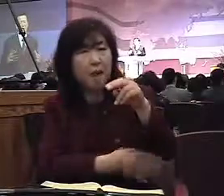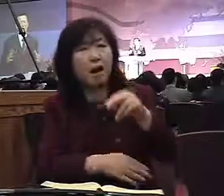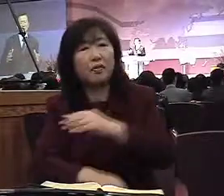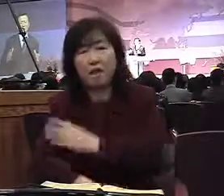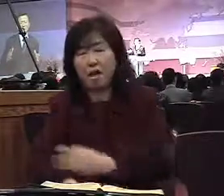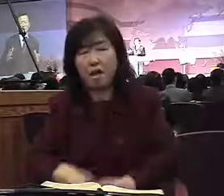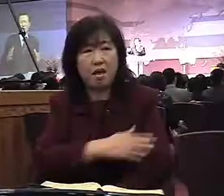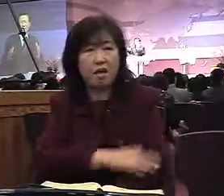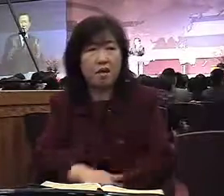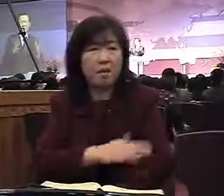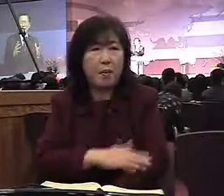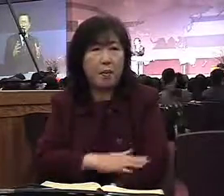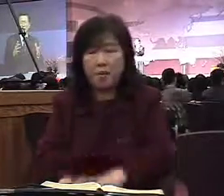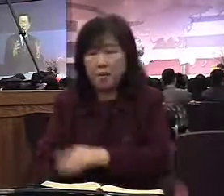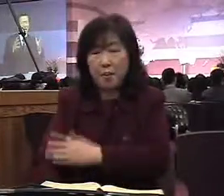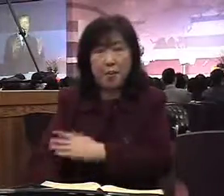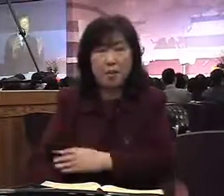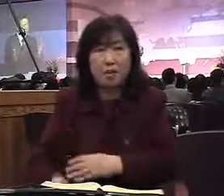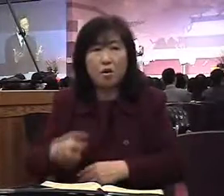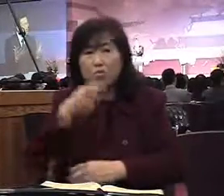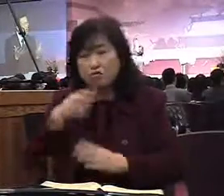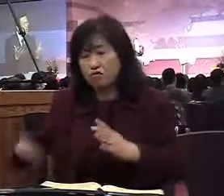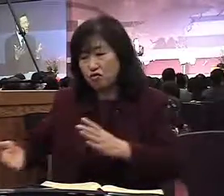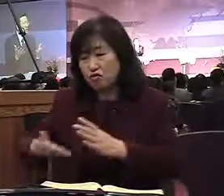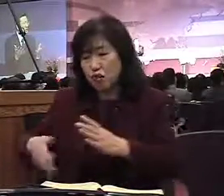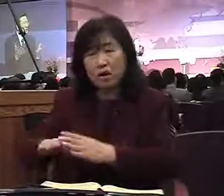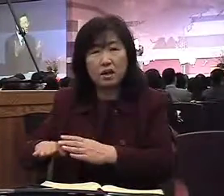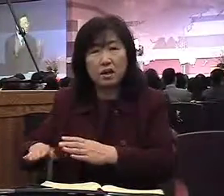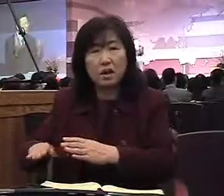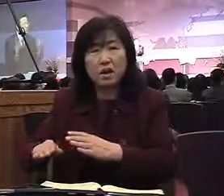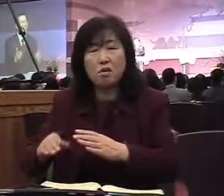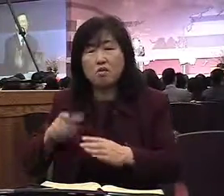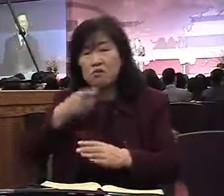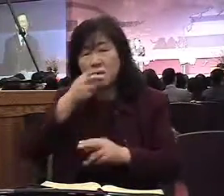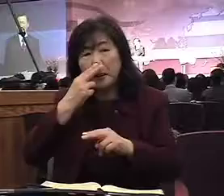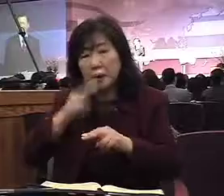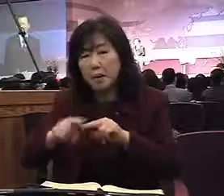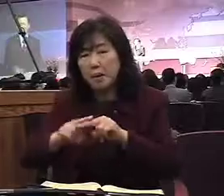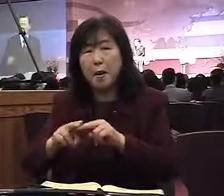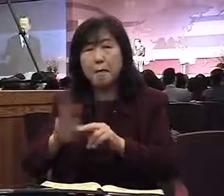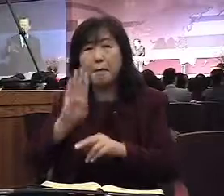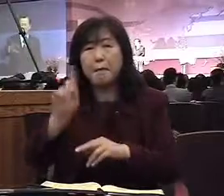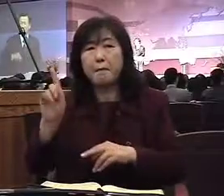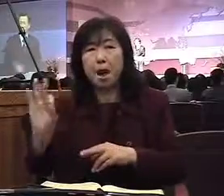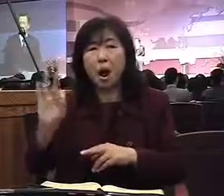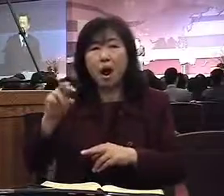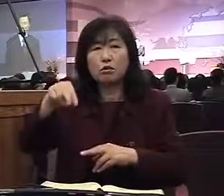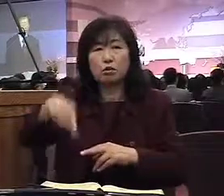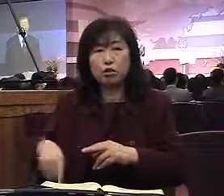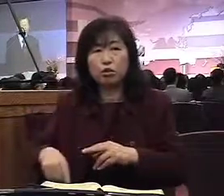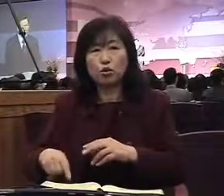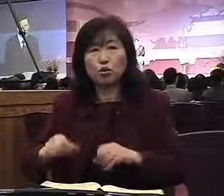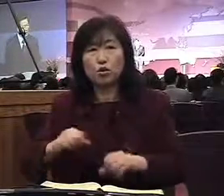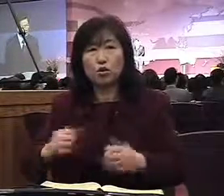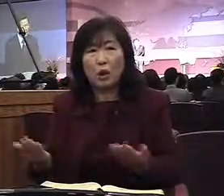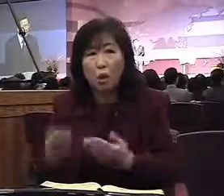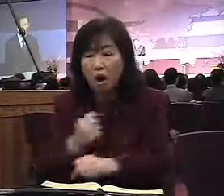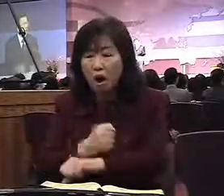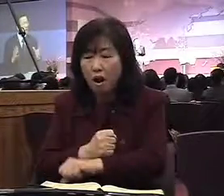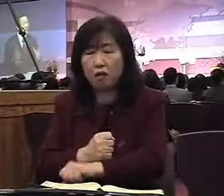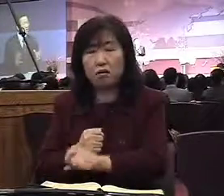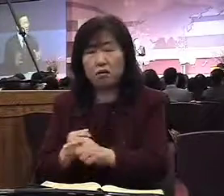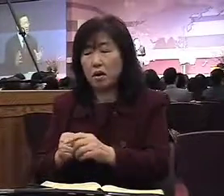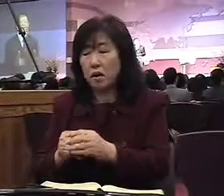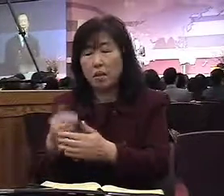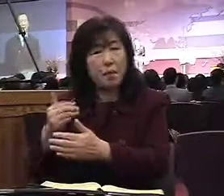기름을 발라가지고 그러면 물에 들어가면 그 기름이 방수 역할을 해가지고 물에 빠지지 않고 자유롭게 수영을 하고 나온다는 겁니다.